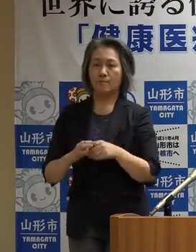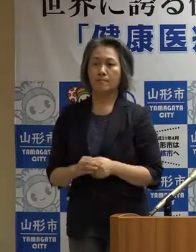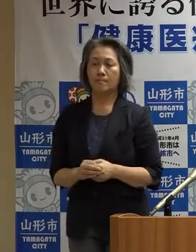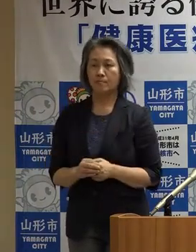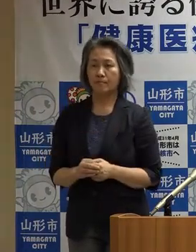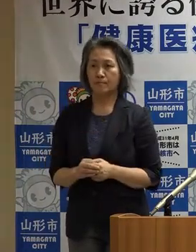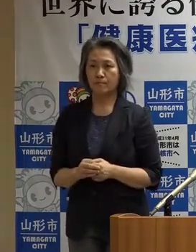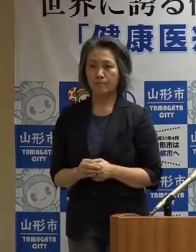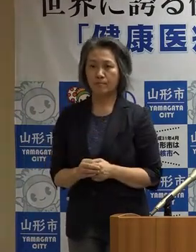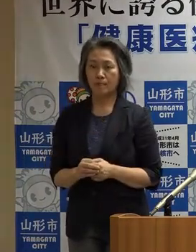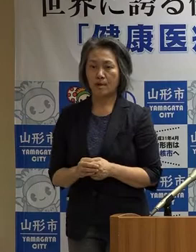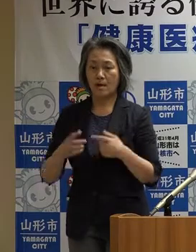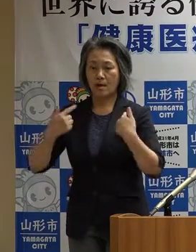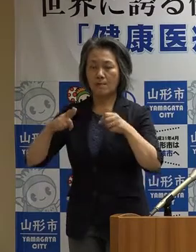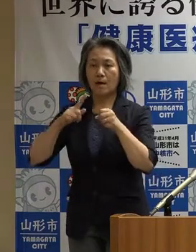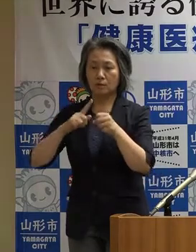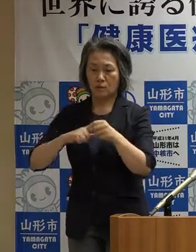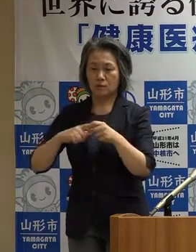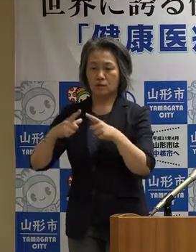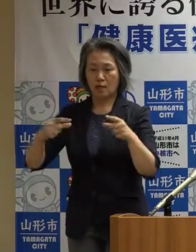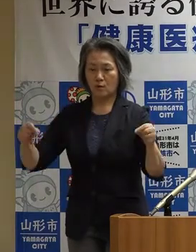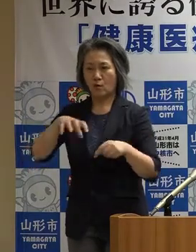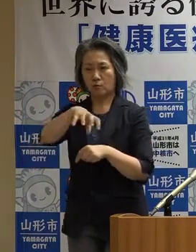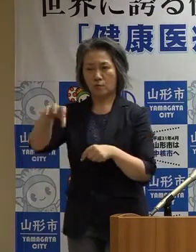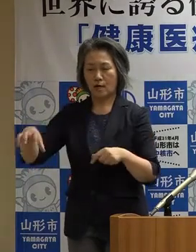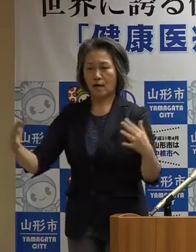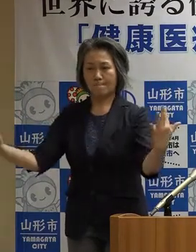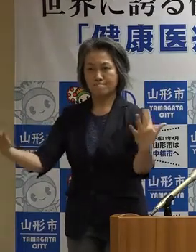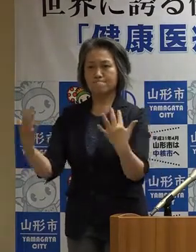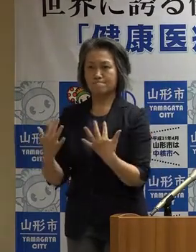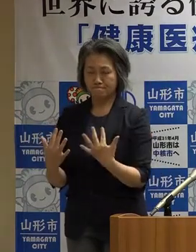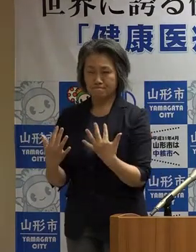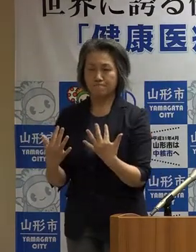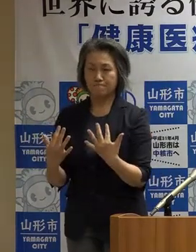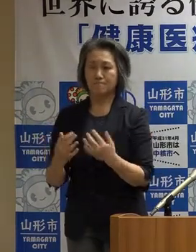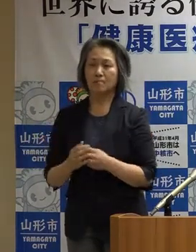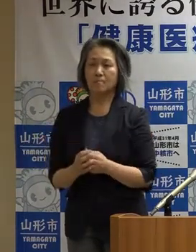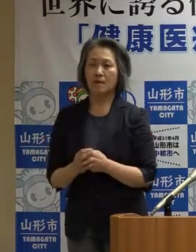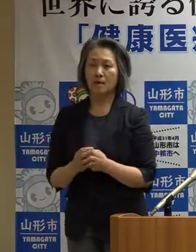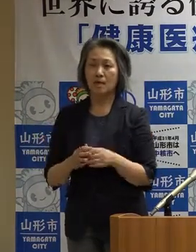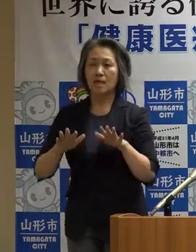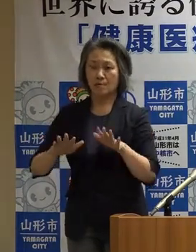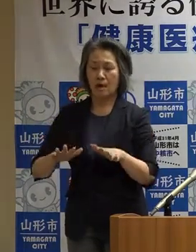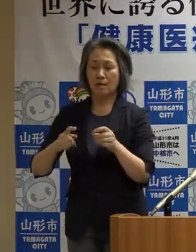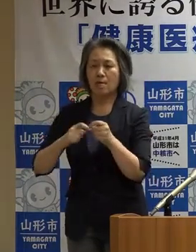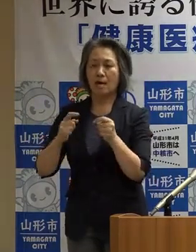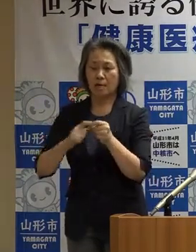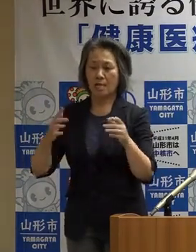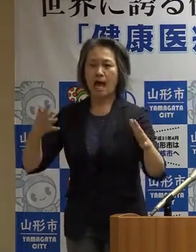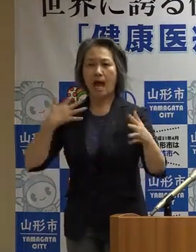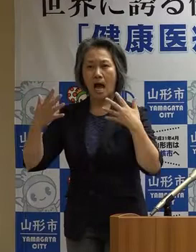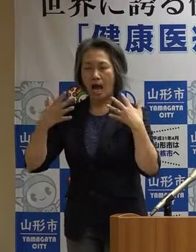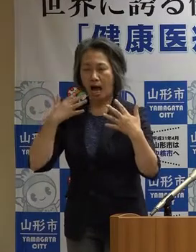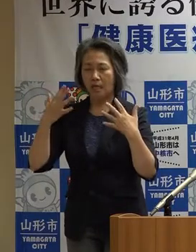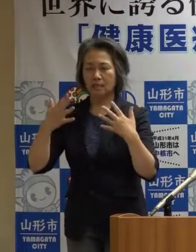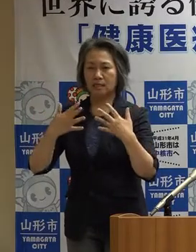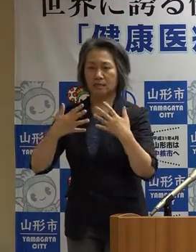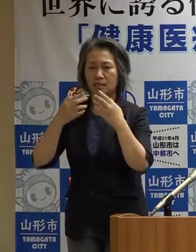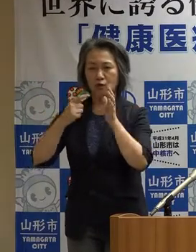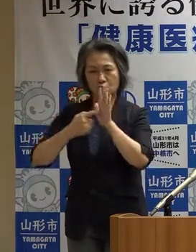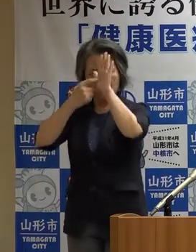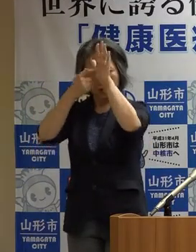します。毎年全国から大勢のお客様がお越しになり、今や山形の秋の風物詩となっ